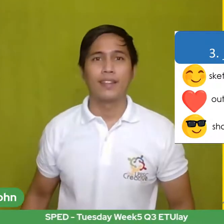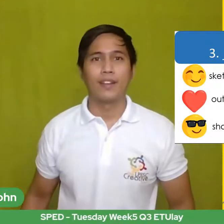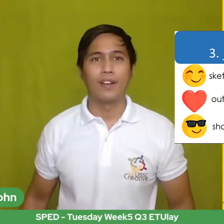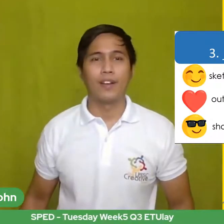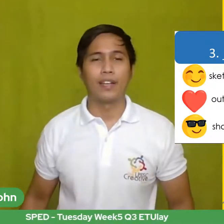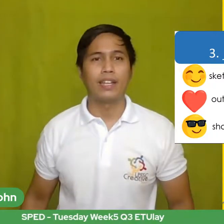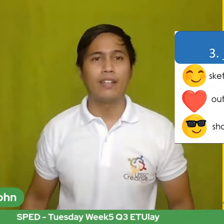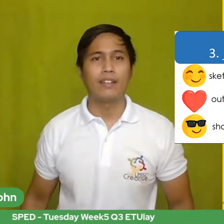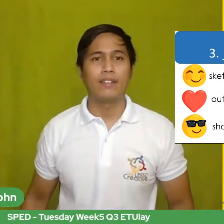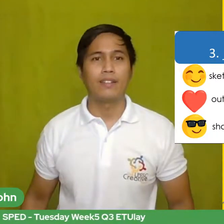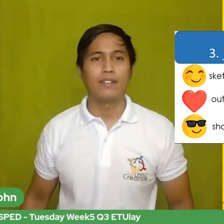Okay.